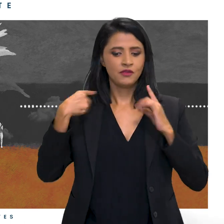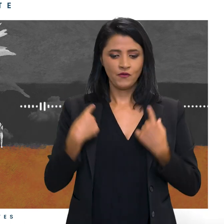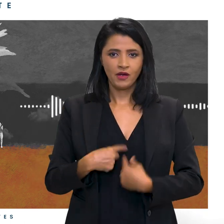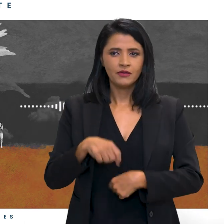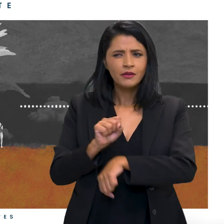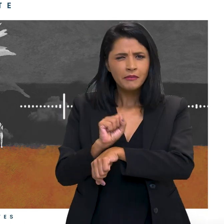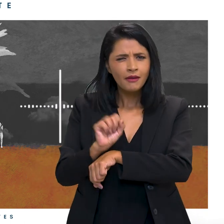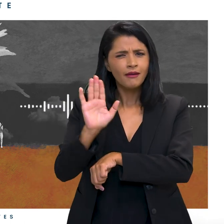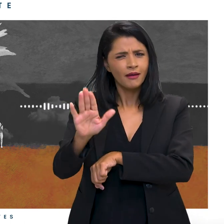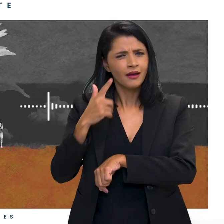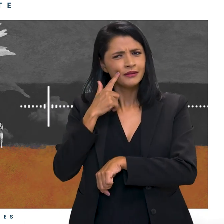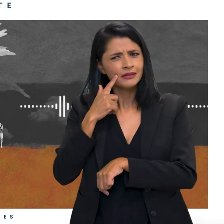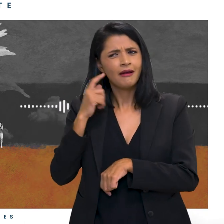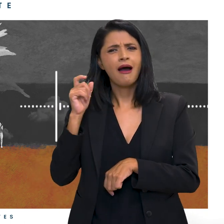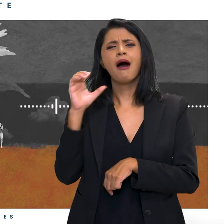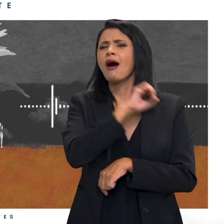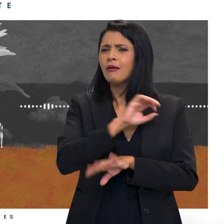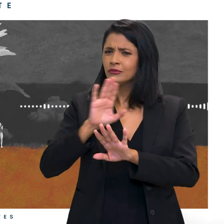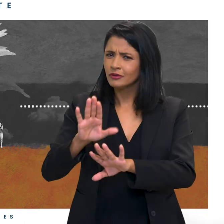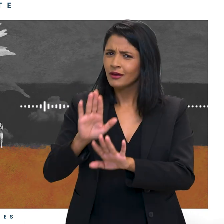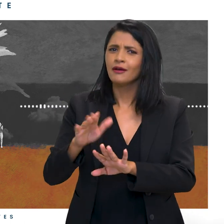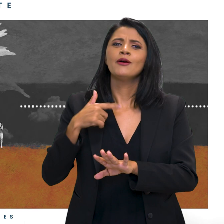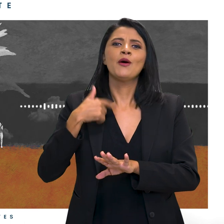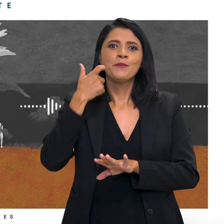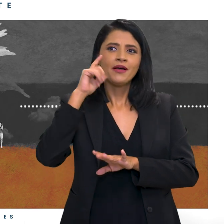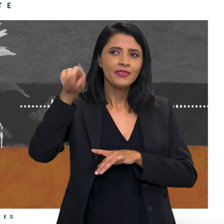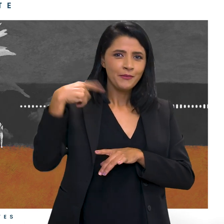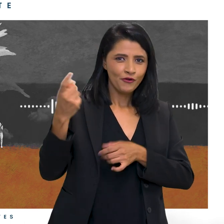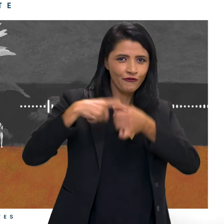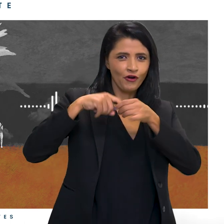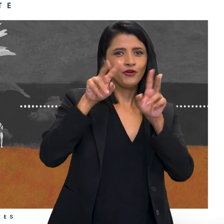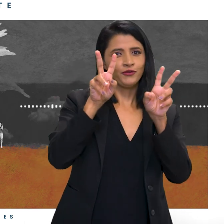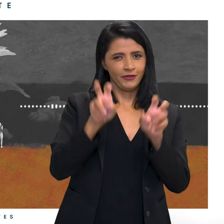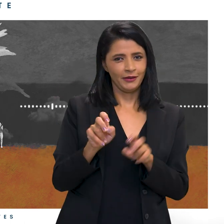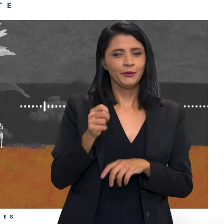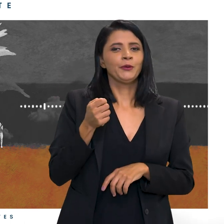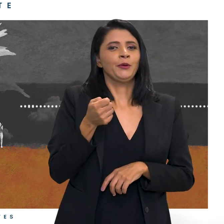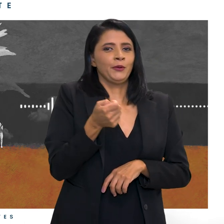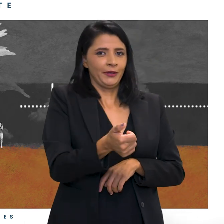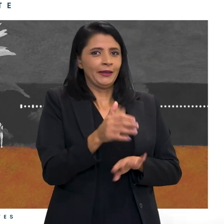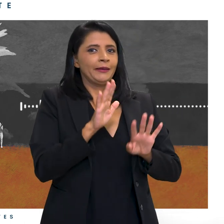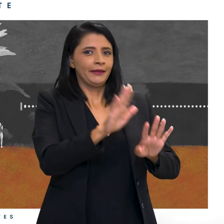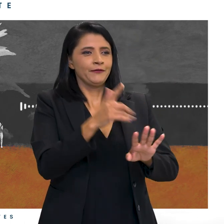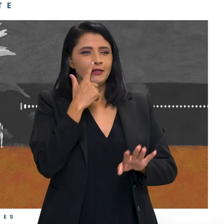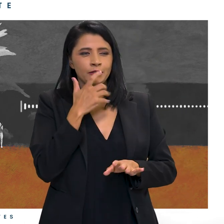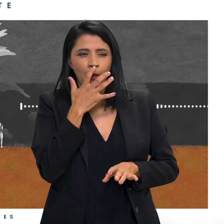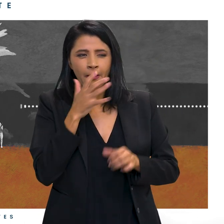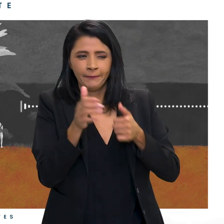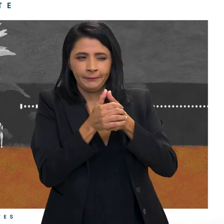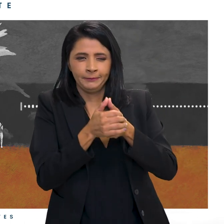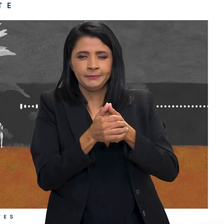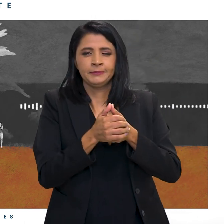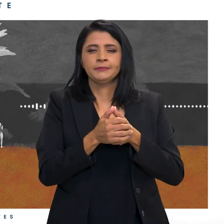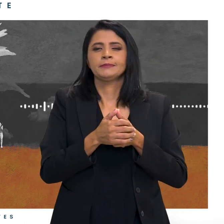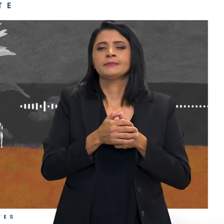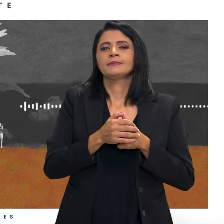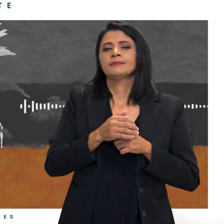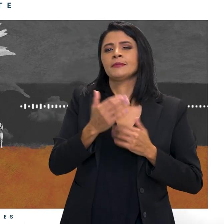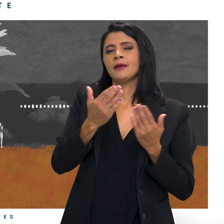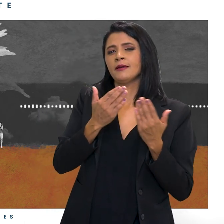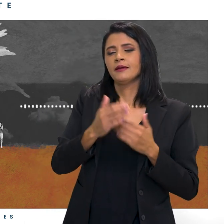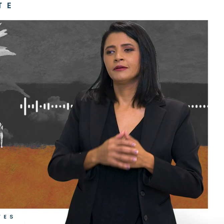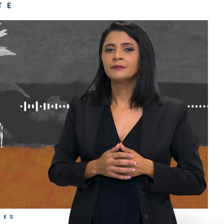símbolo. Segura um pouco aí, Lei, você tá muito, muito, muito rápido. A gente volta a falar disso daqui a pouquinho. Você tá só no suspense, hein?